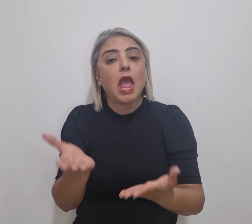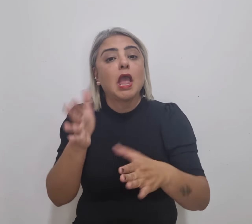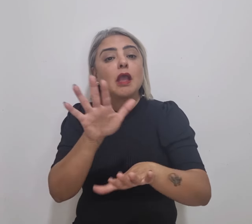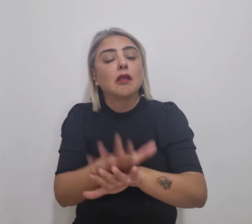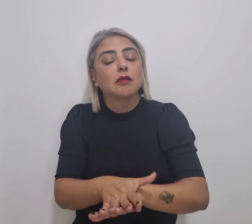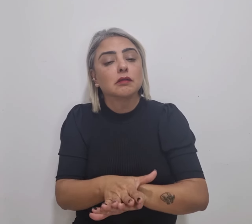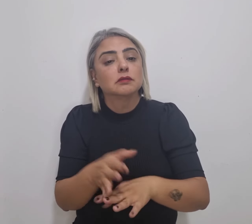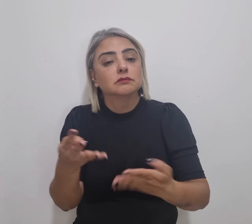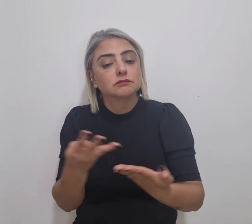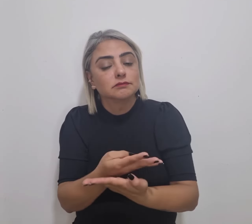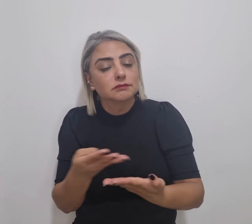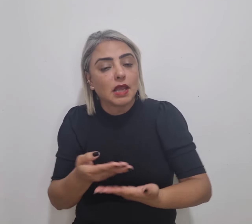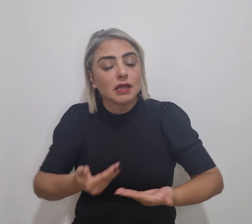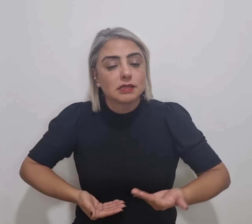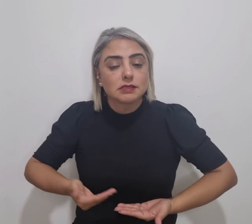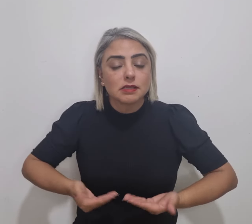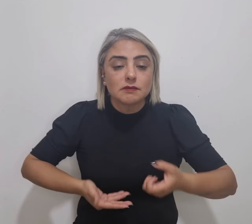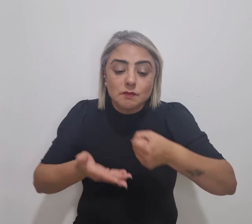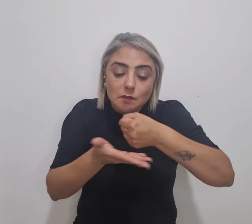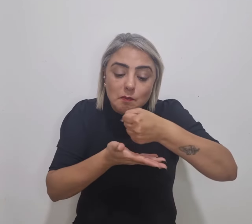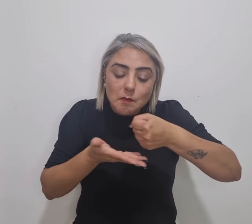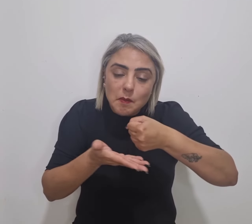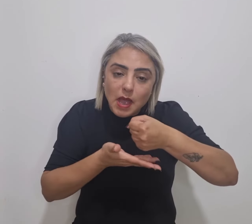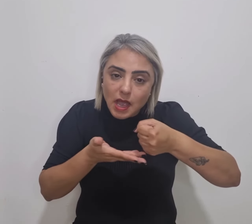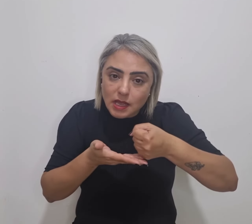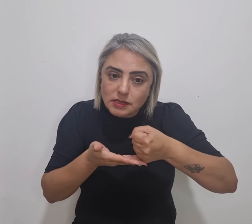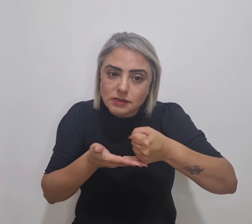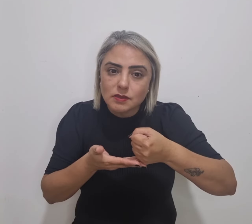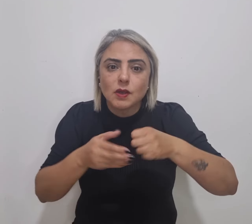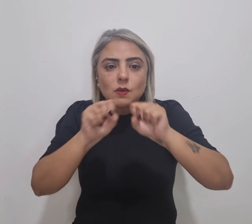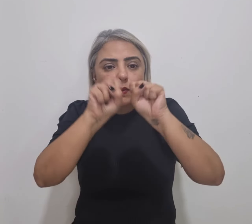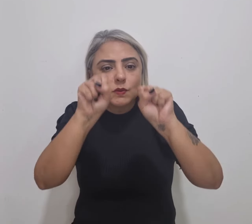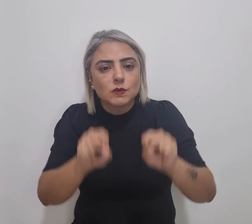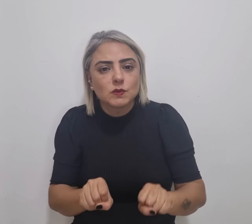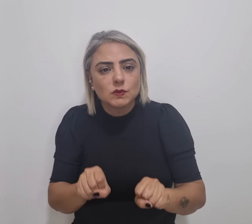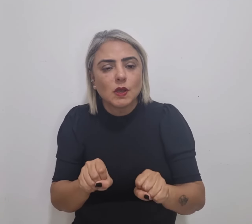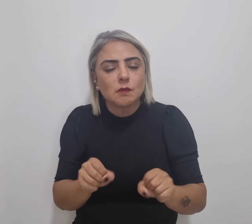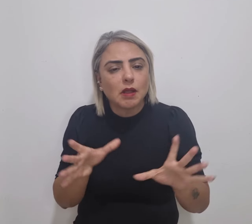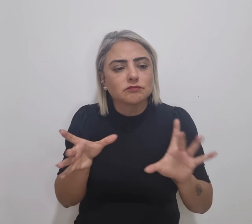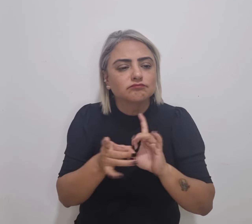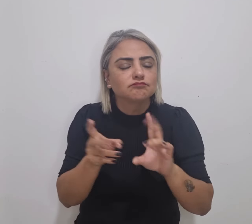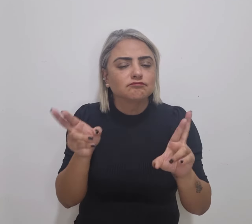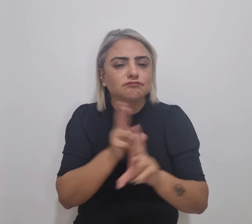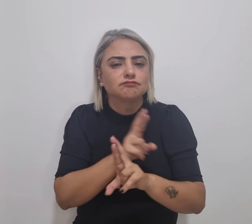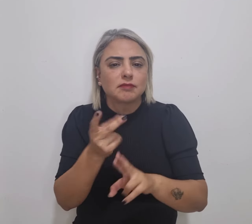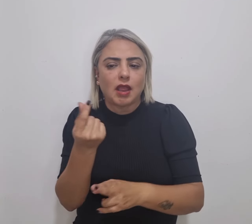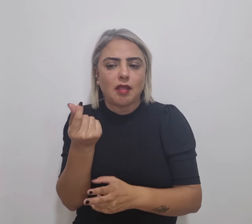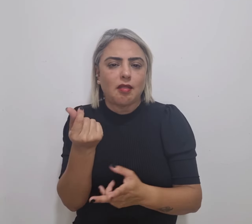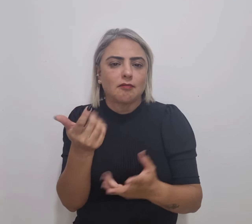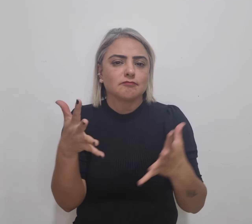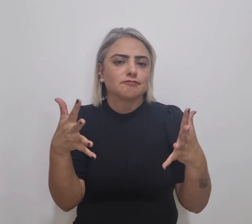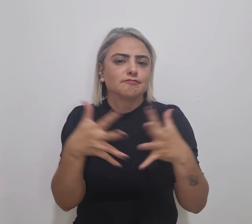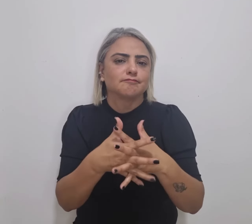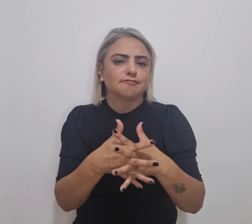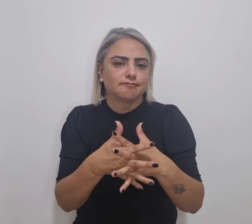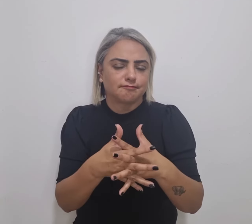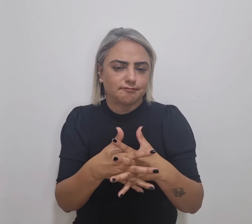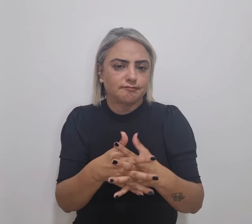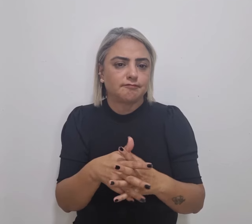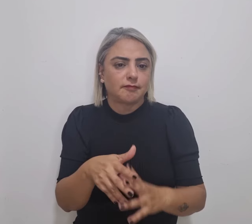rede de serviços básicos e com um sistema interligado de tarifas cruzadas. Segundo ele,